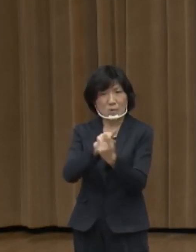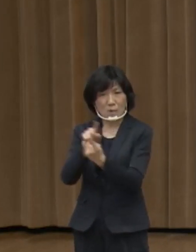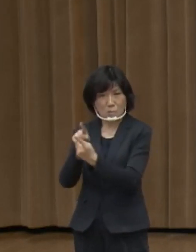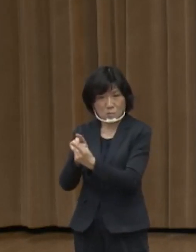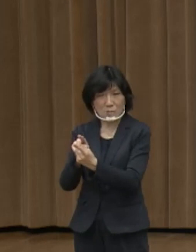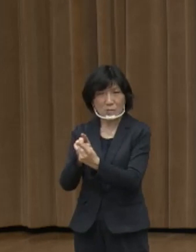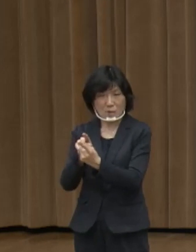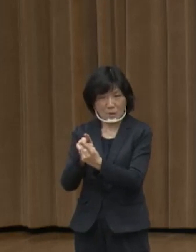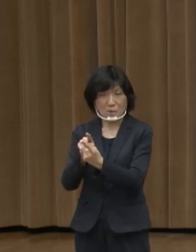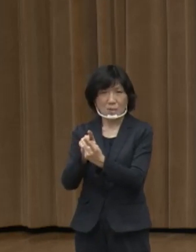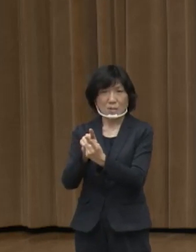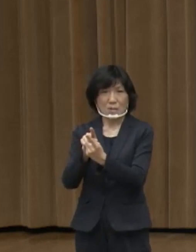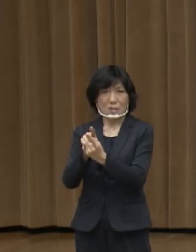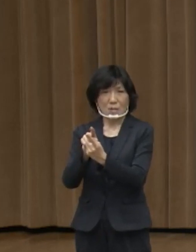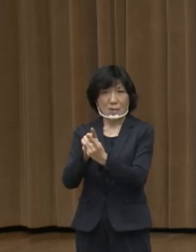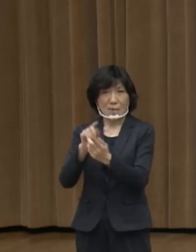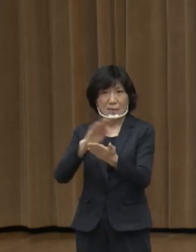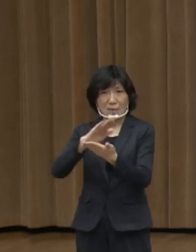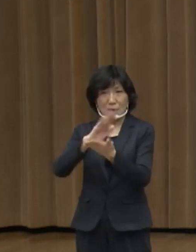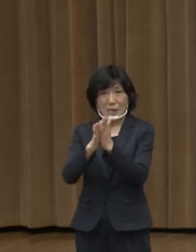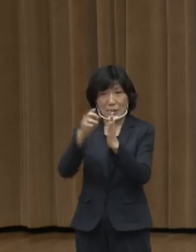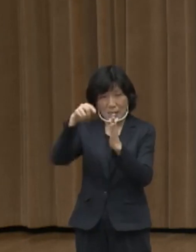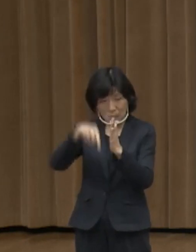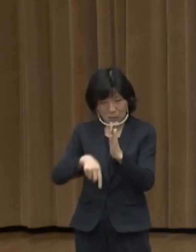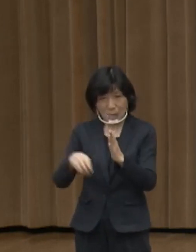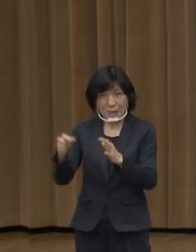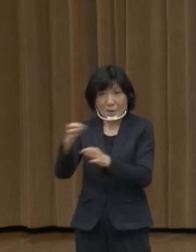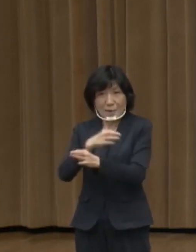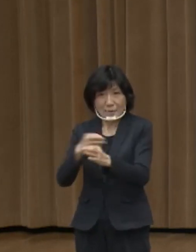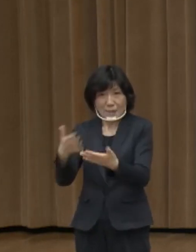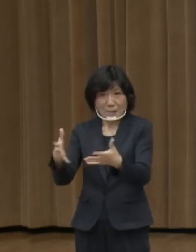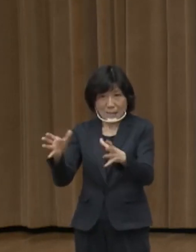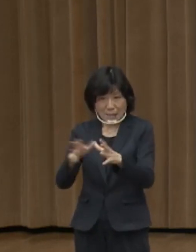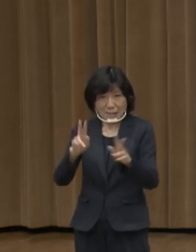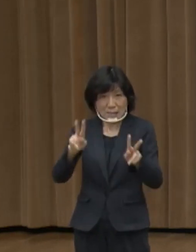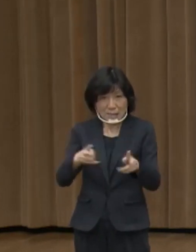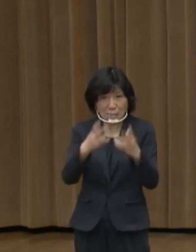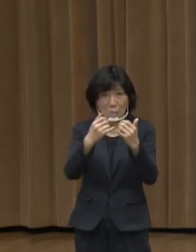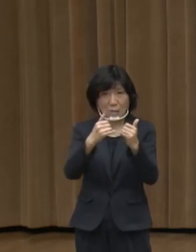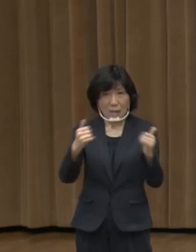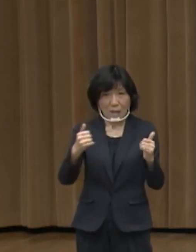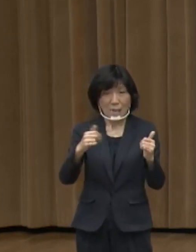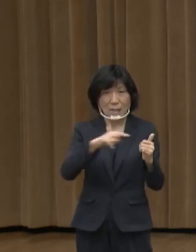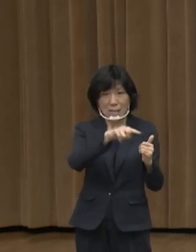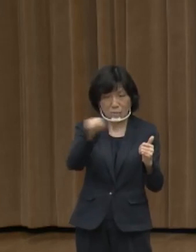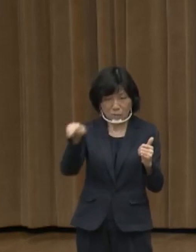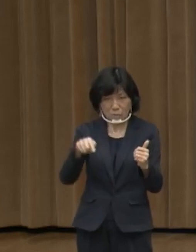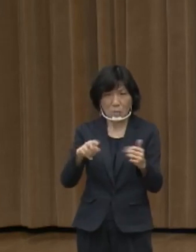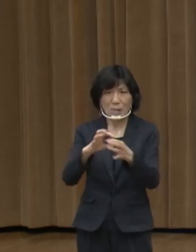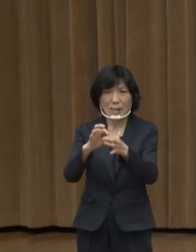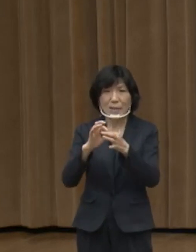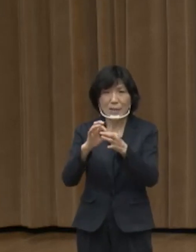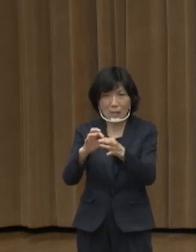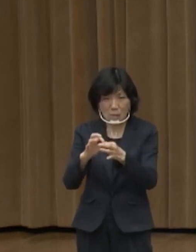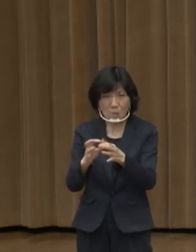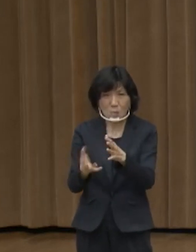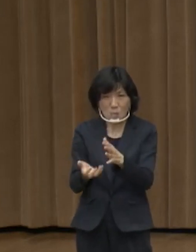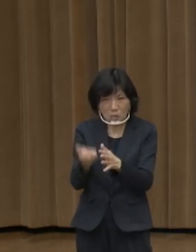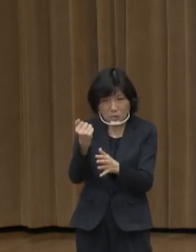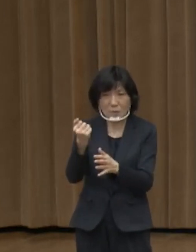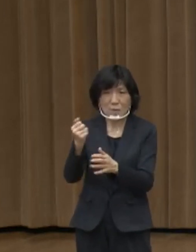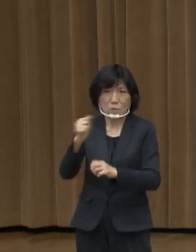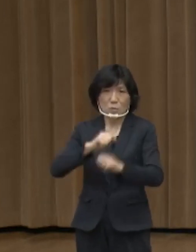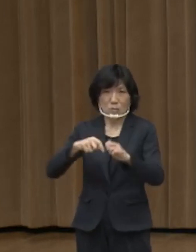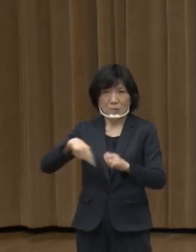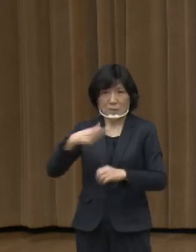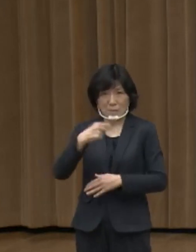も、県内の経済団体や専門家との連携を含めて対応していきたいというふうに考